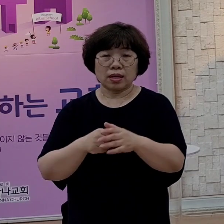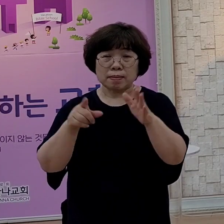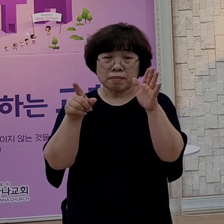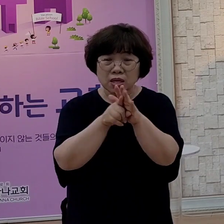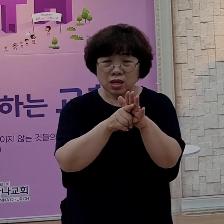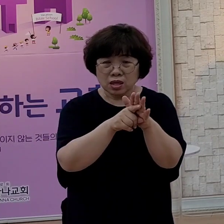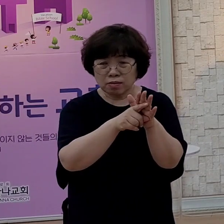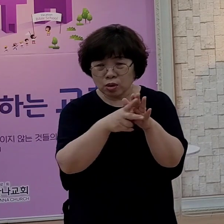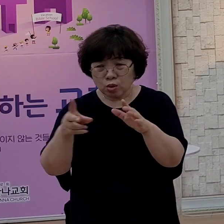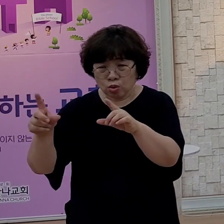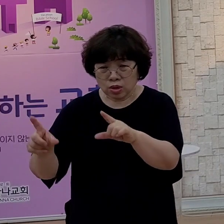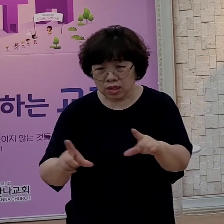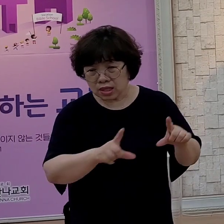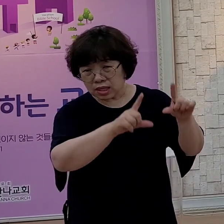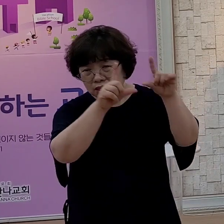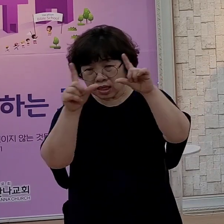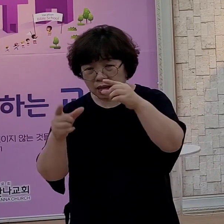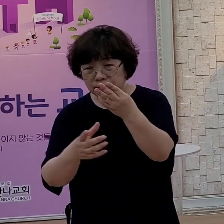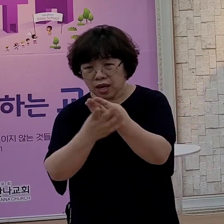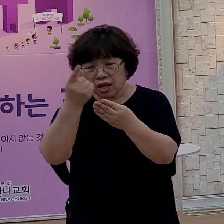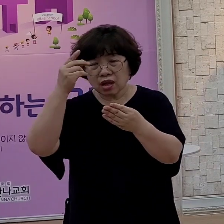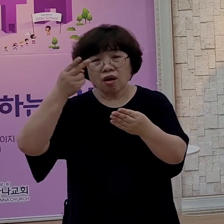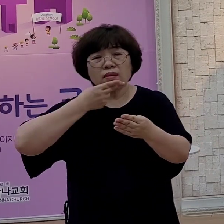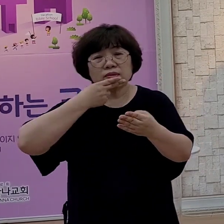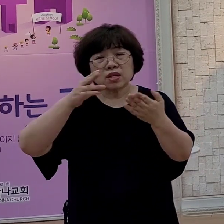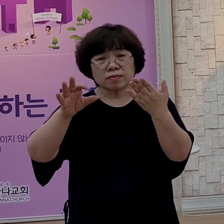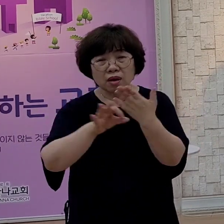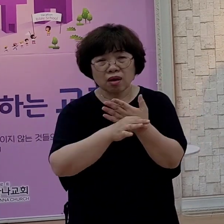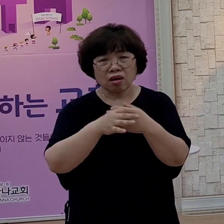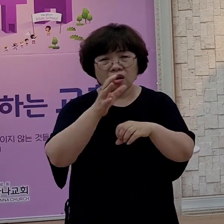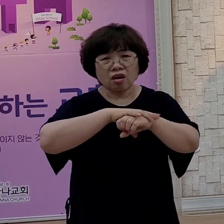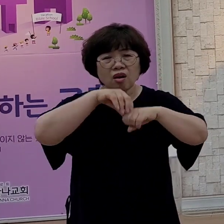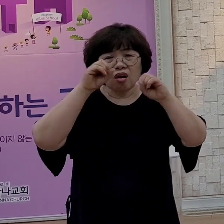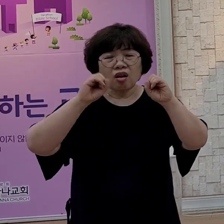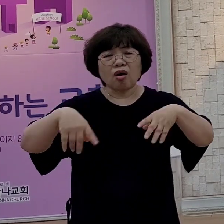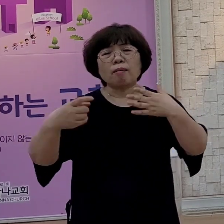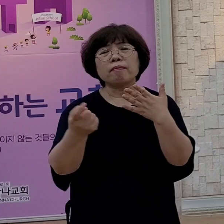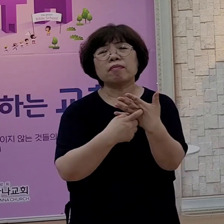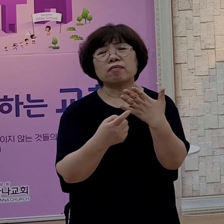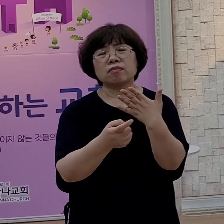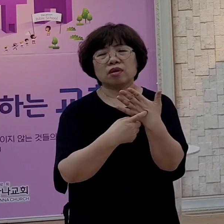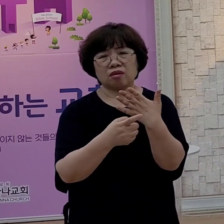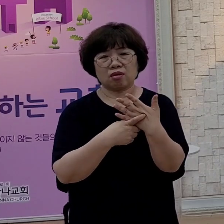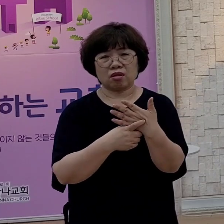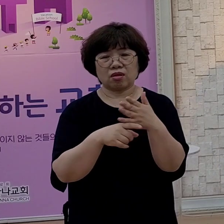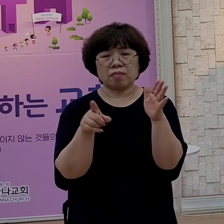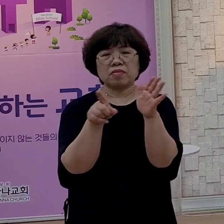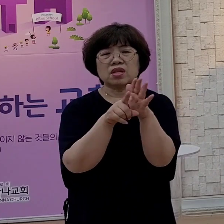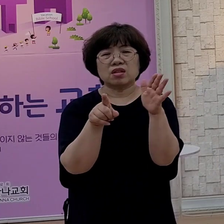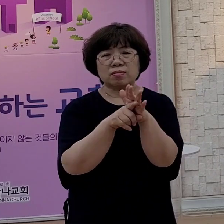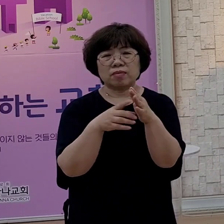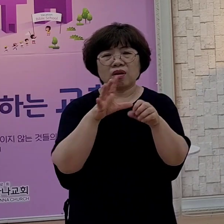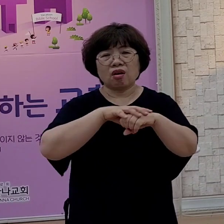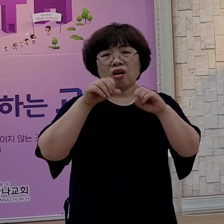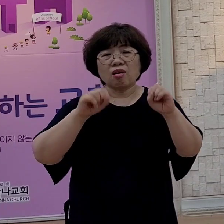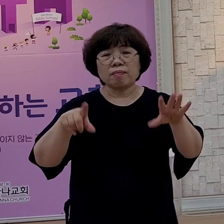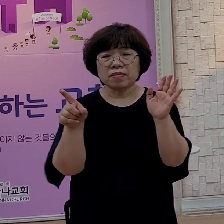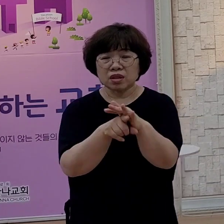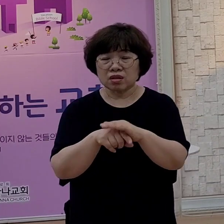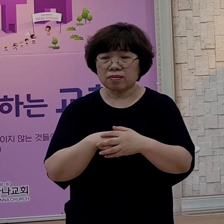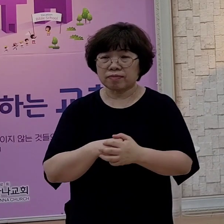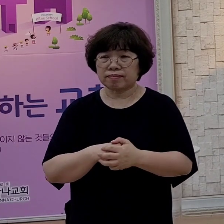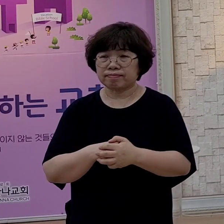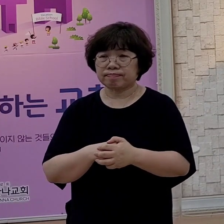믿음과 삶이 하나 되지 않는 이 믿음은 잘못된 믿음. 그래서